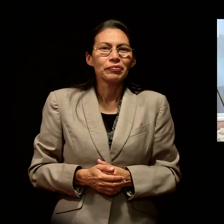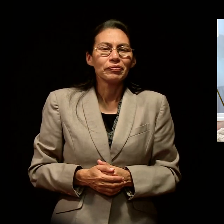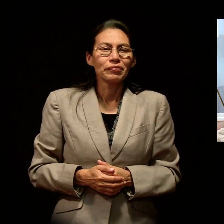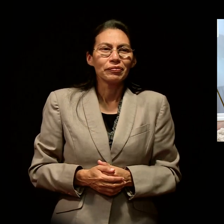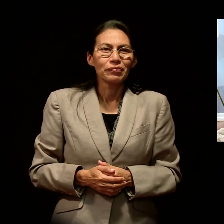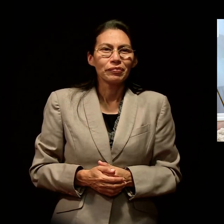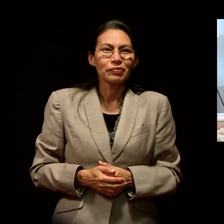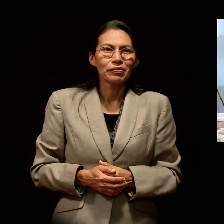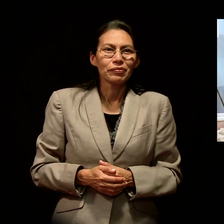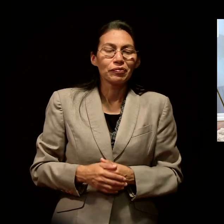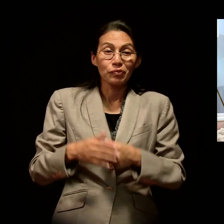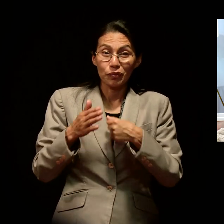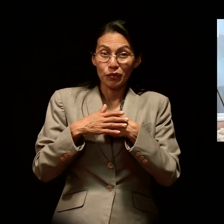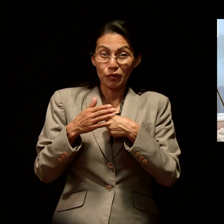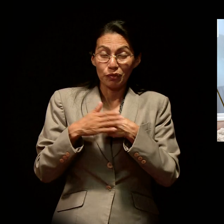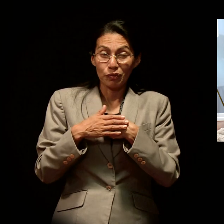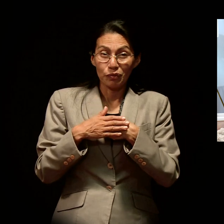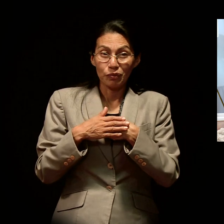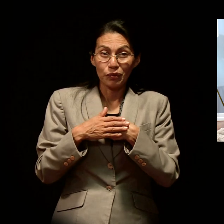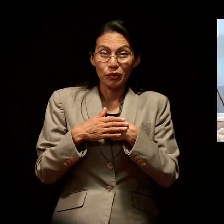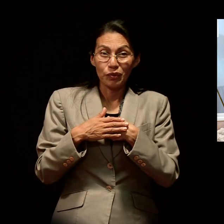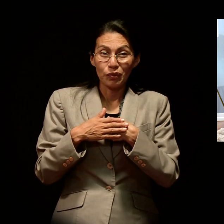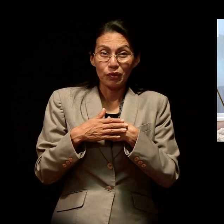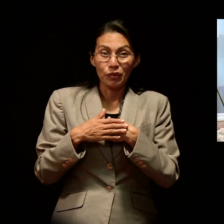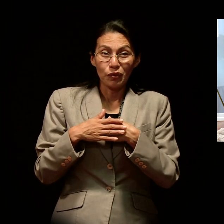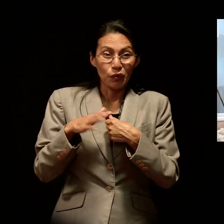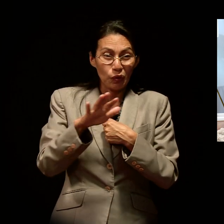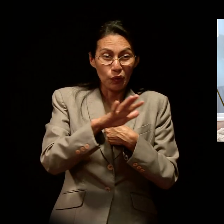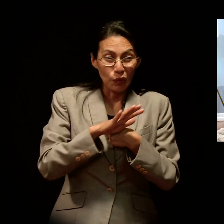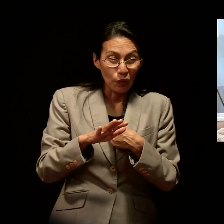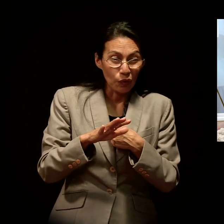porque siga adelante pronto